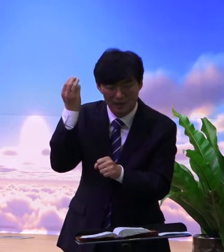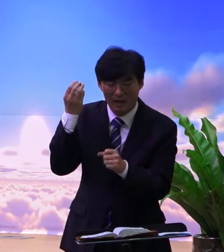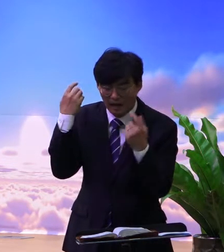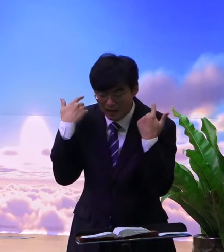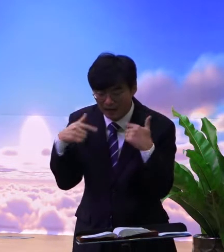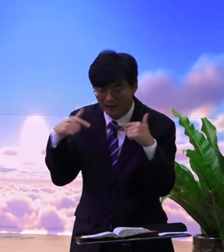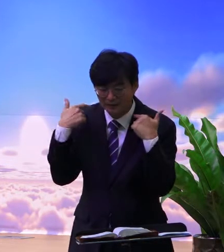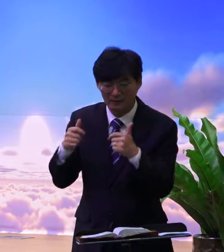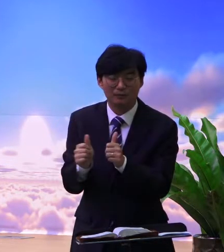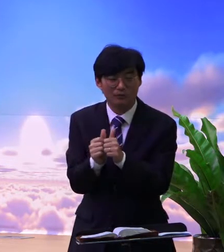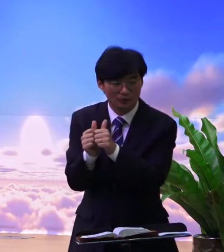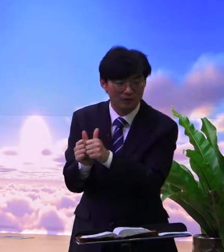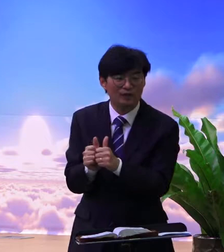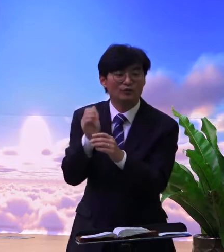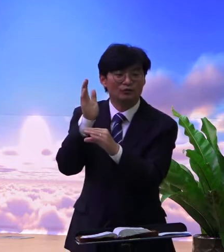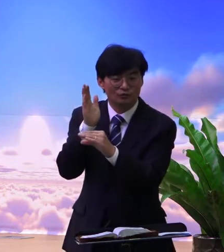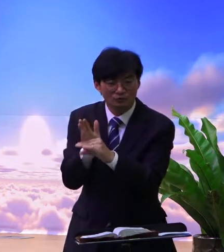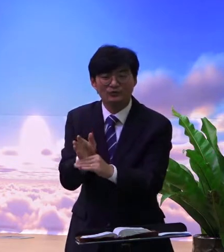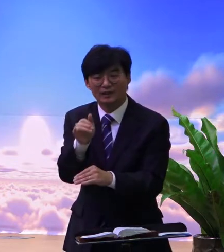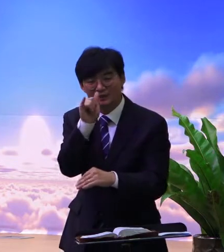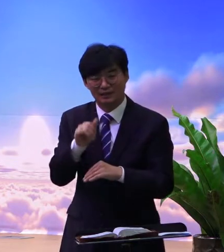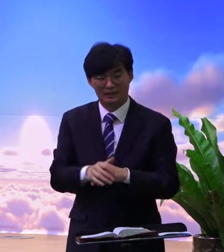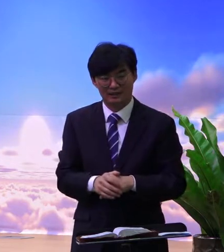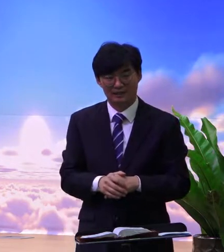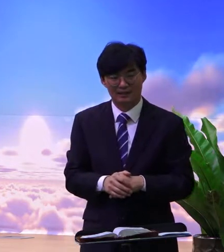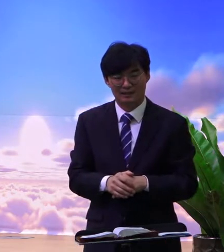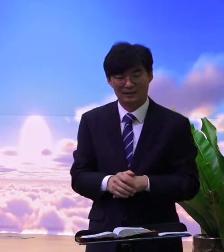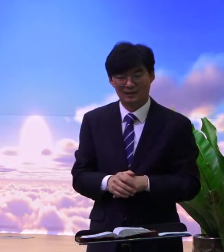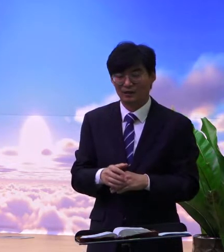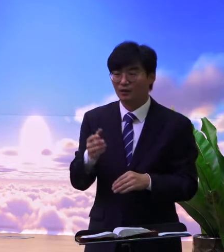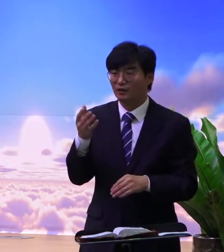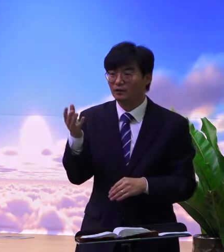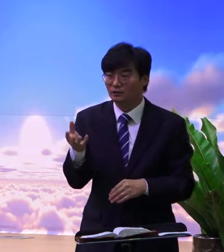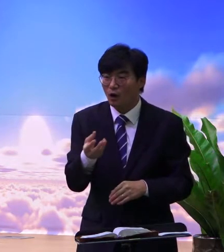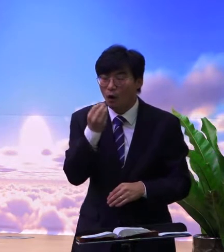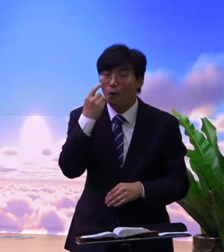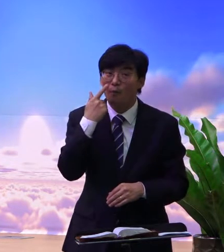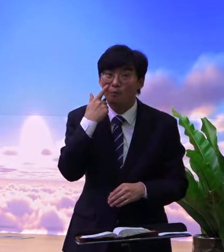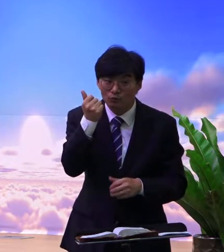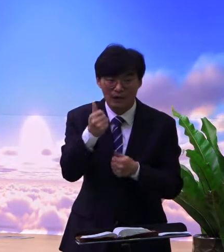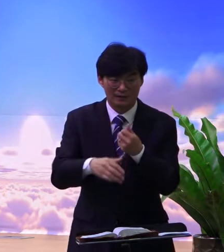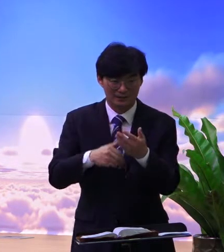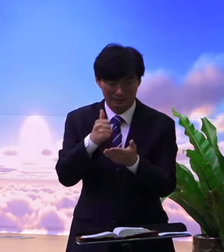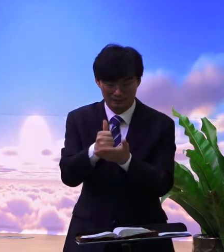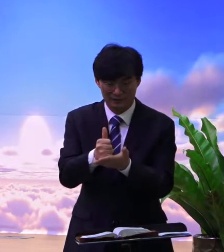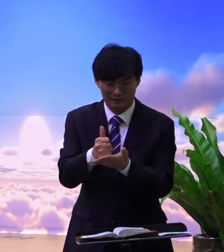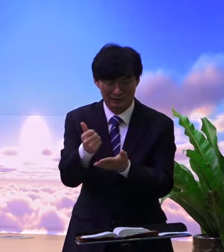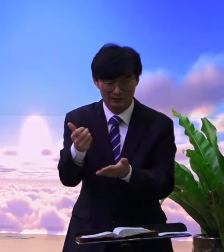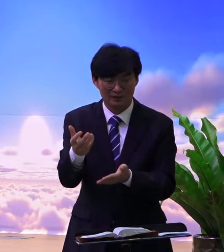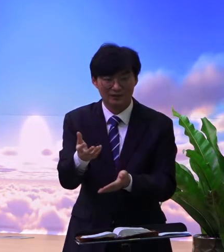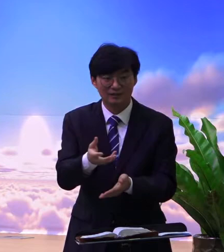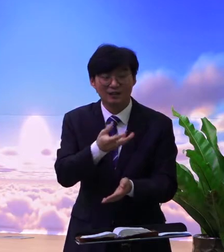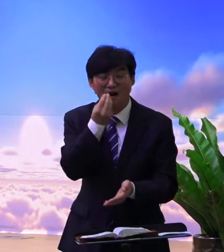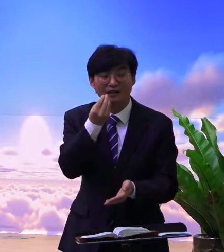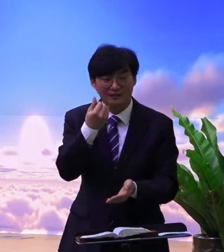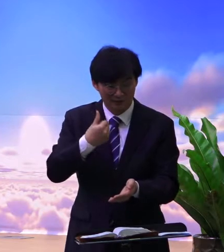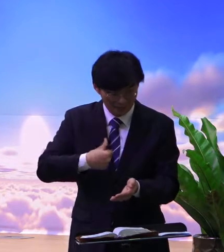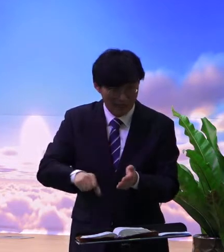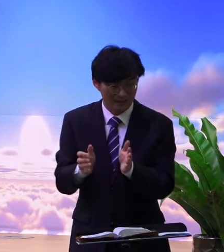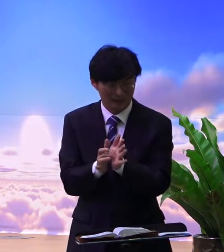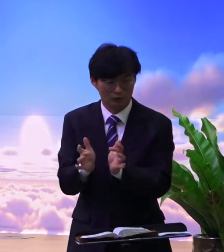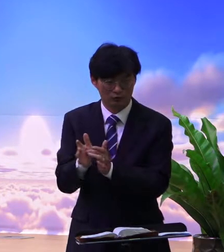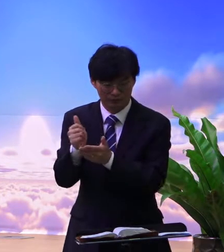않으십니다. 성부, 성자, 성령, 그 하나님께서 한낱